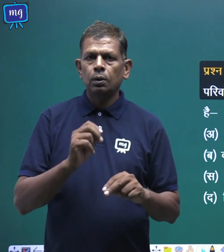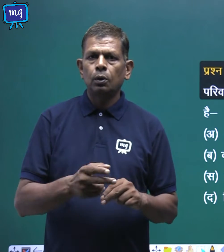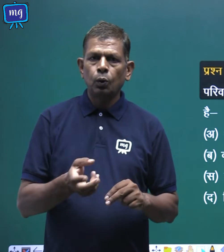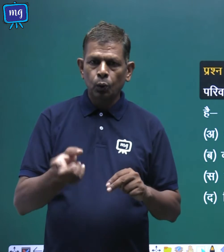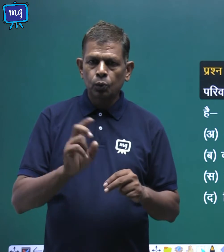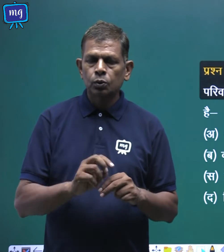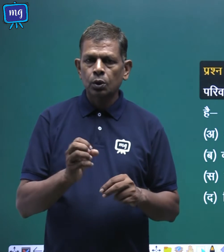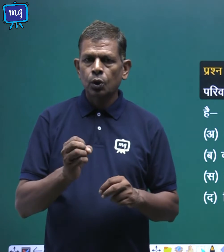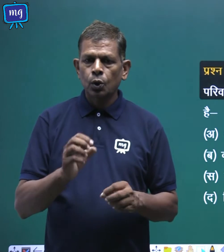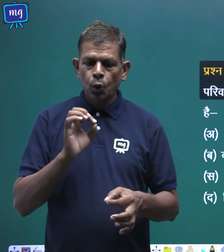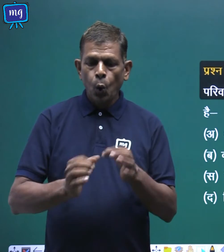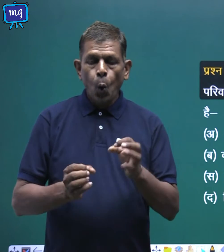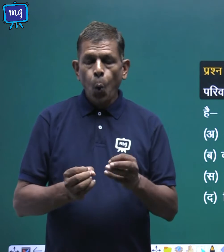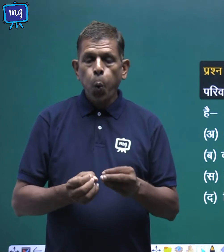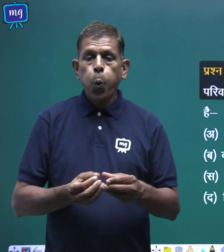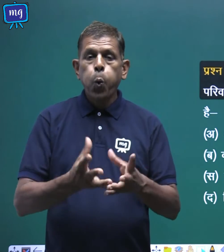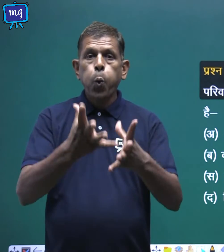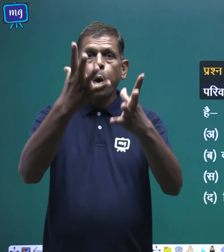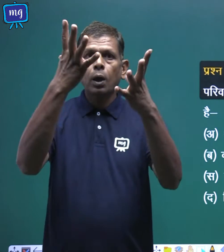उसके वाष्प में